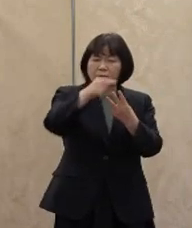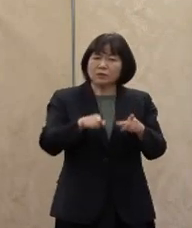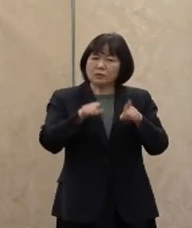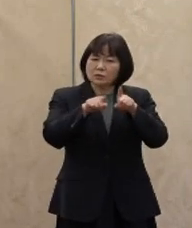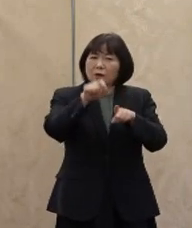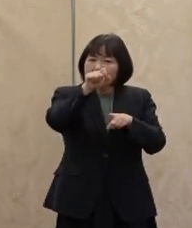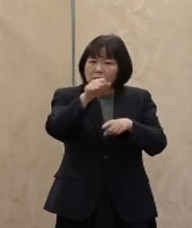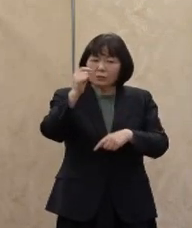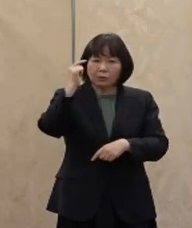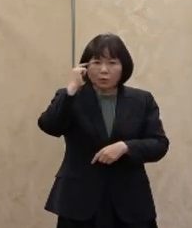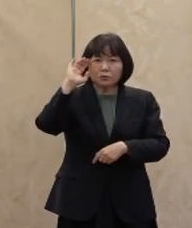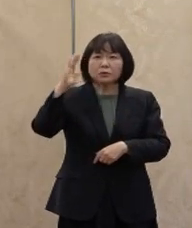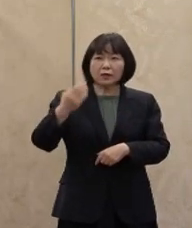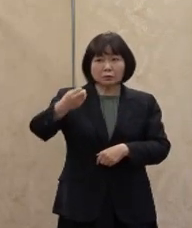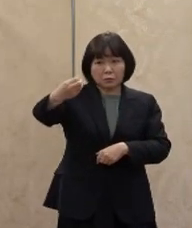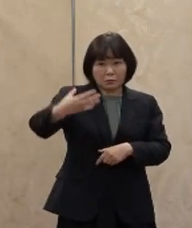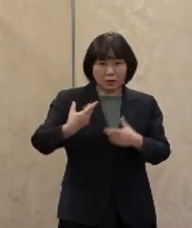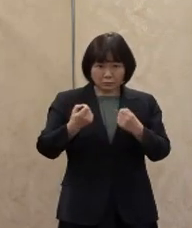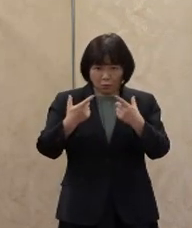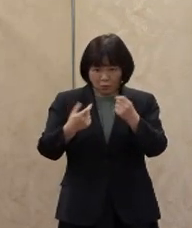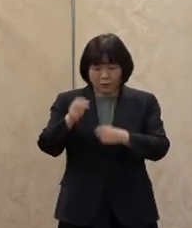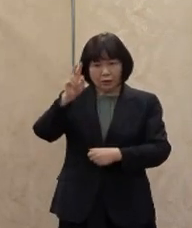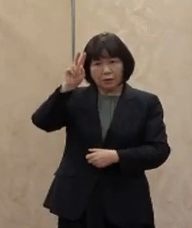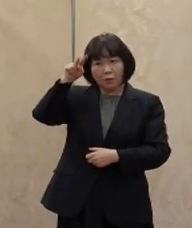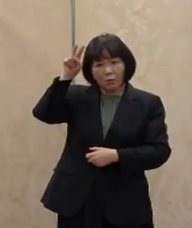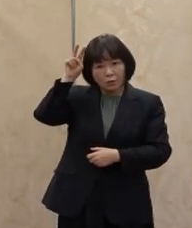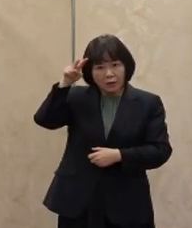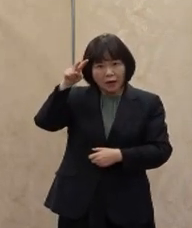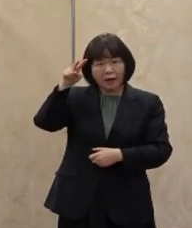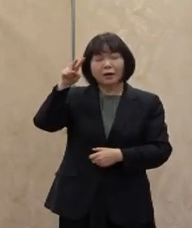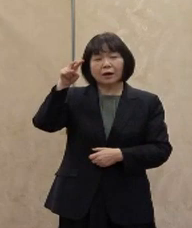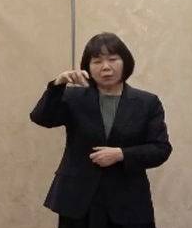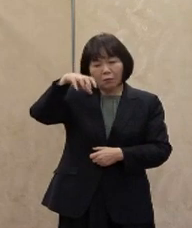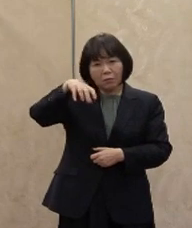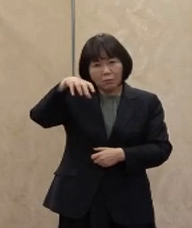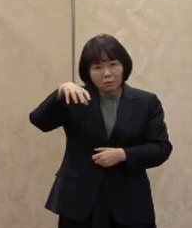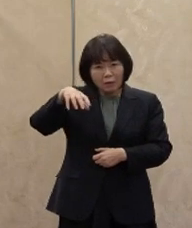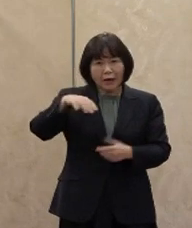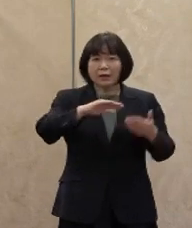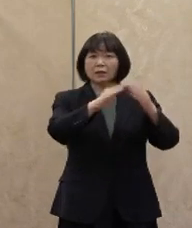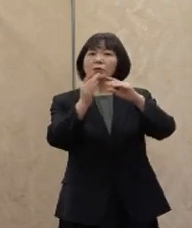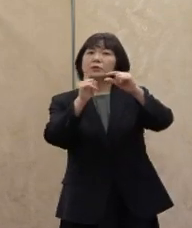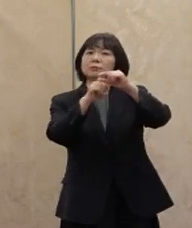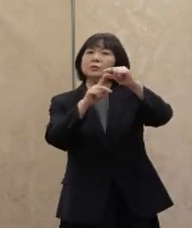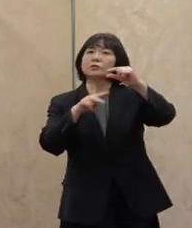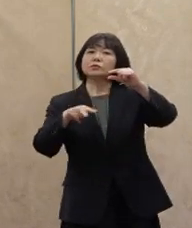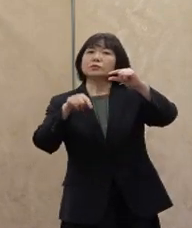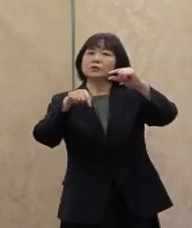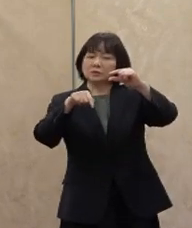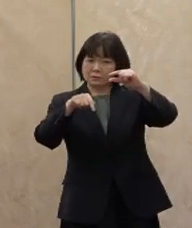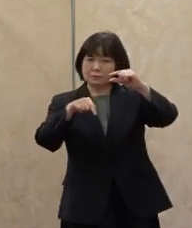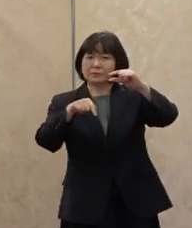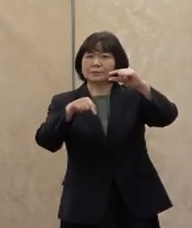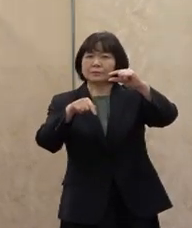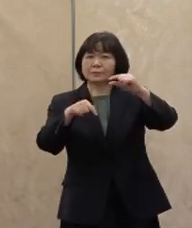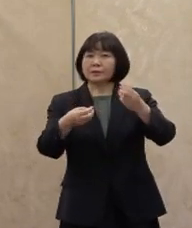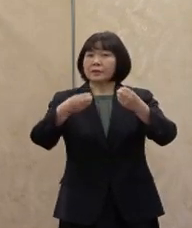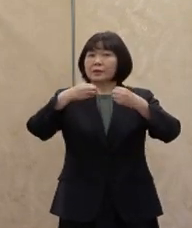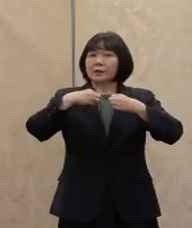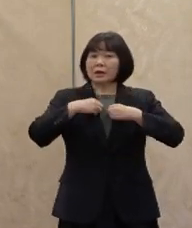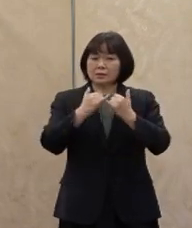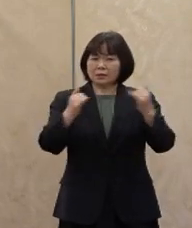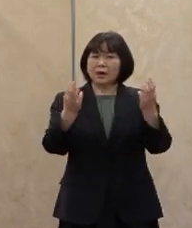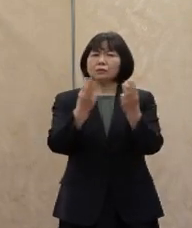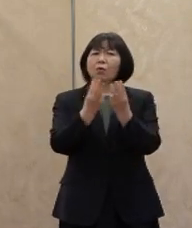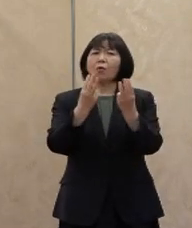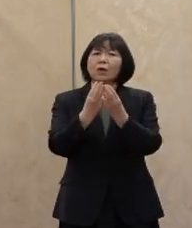と思いますが、ただおっしゃる通り大阪がやっぱりこの都心部の中心部として、やはり感染の数も